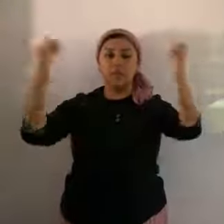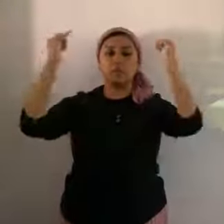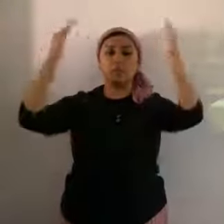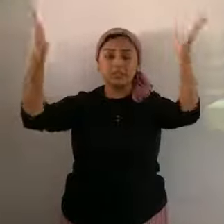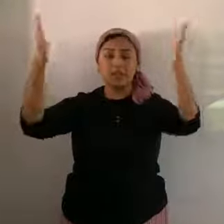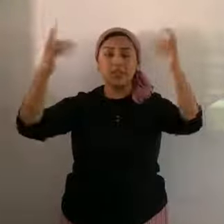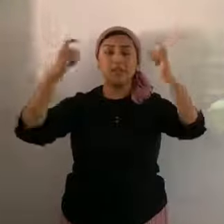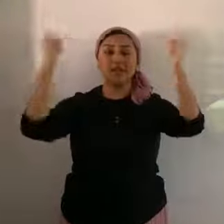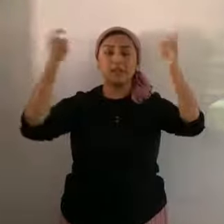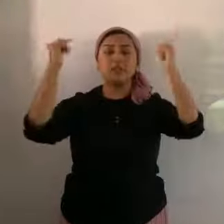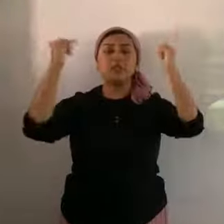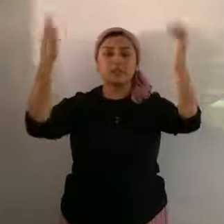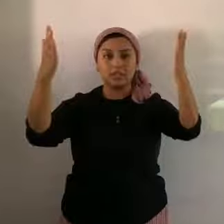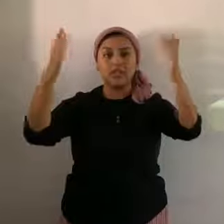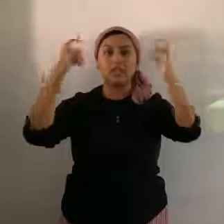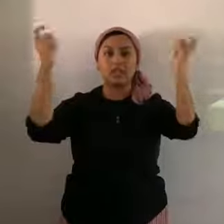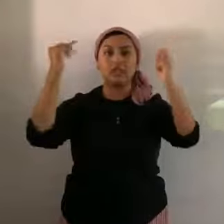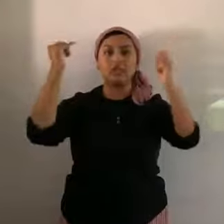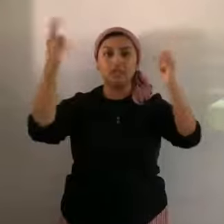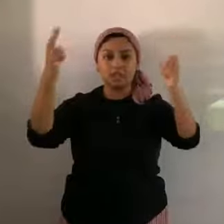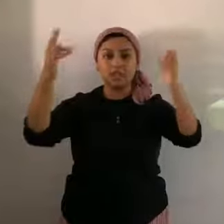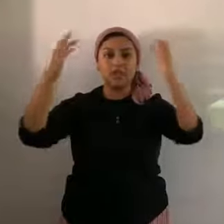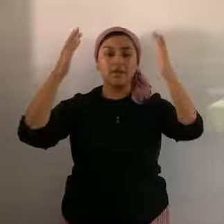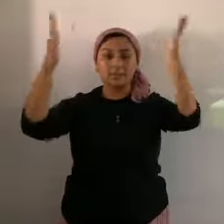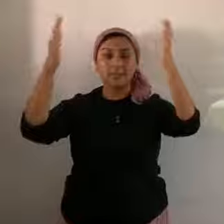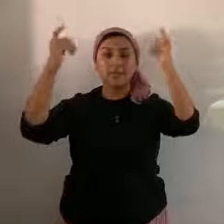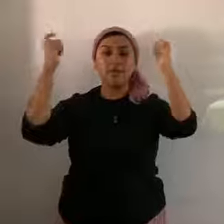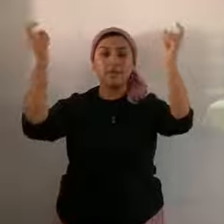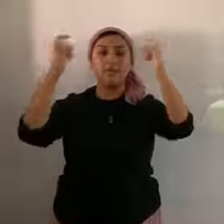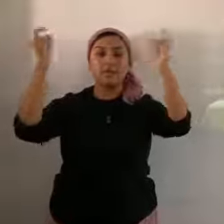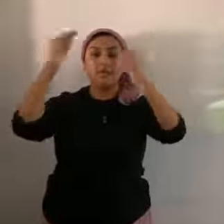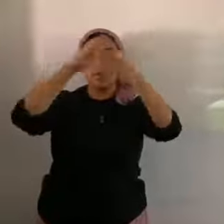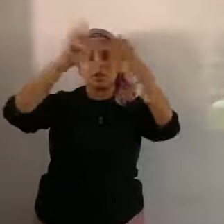Alelu. Alelu. Alelu.